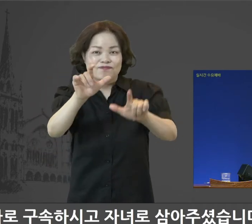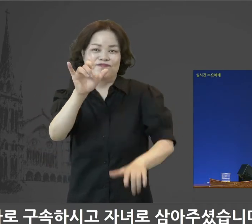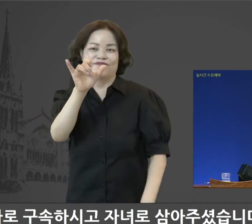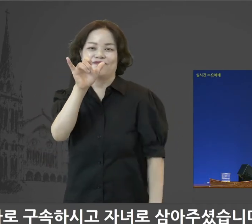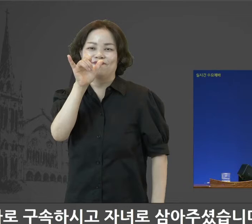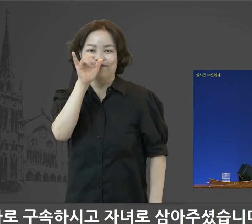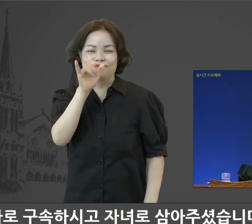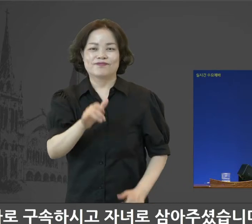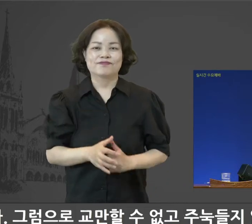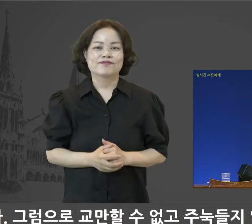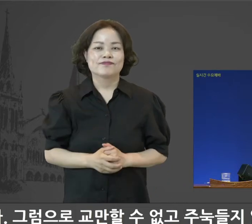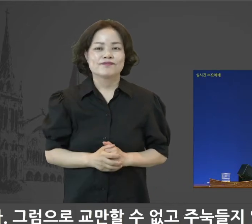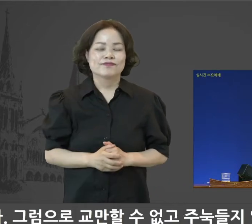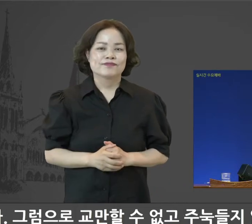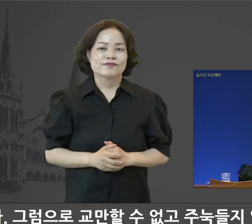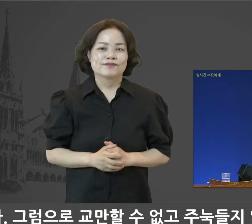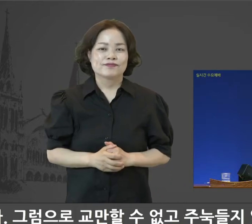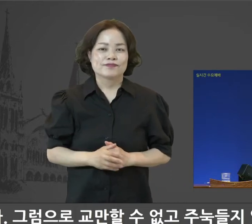있다라는 것이죠.